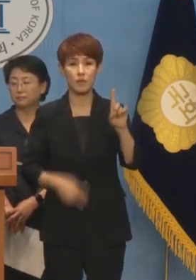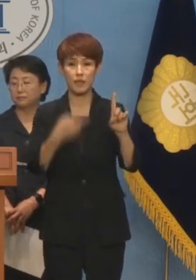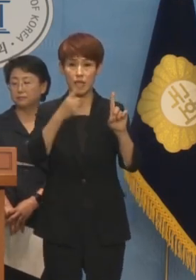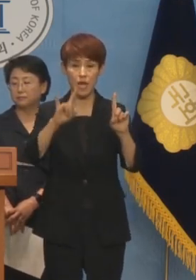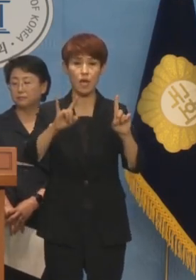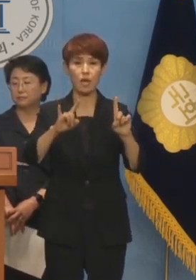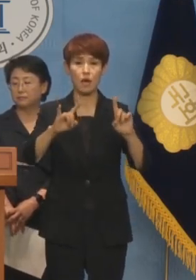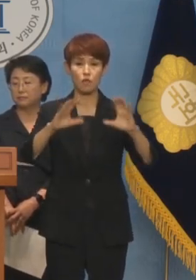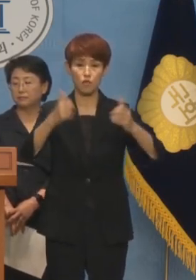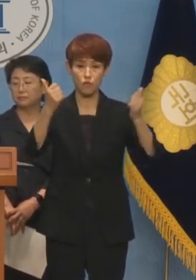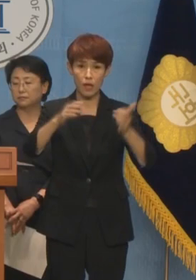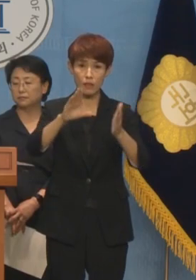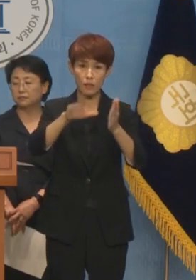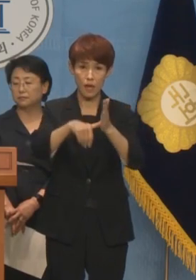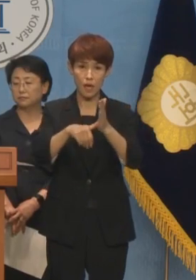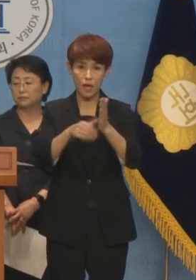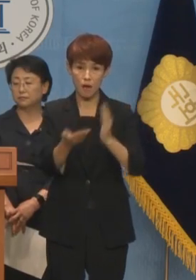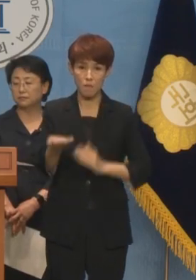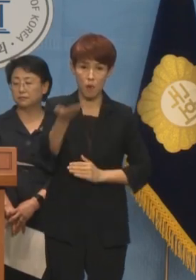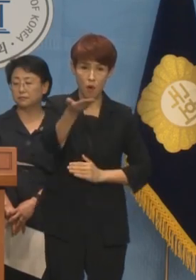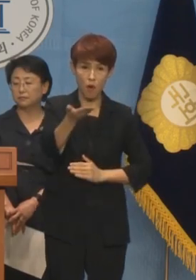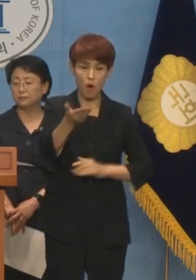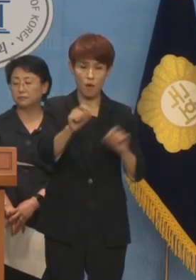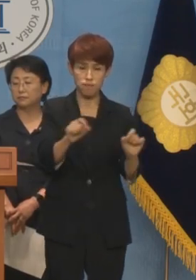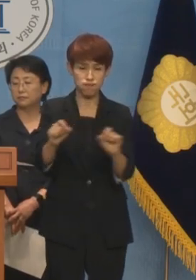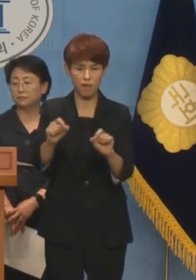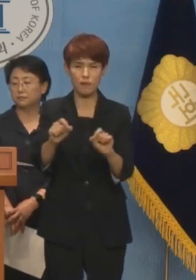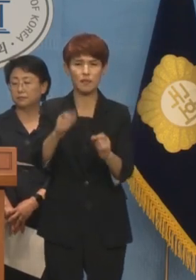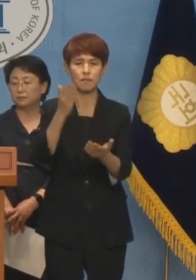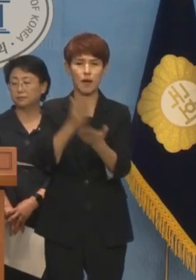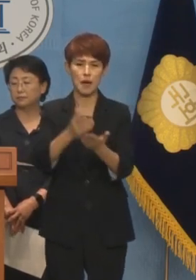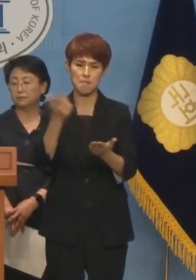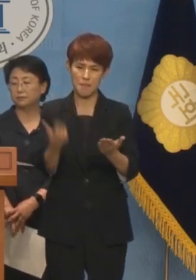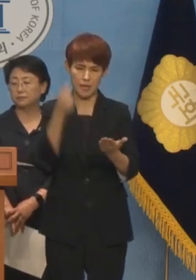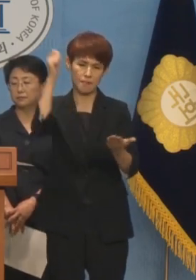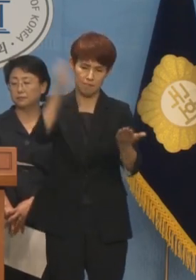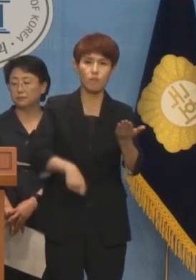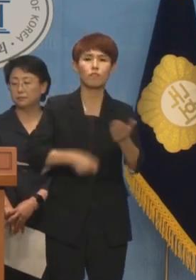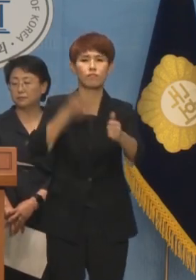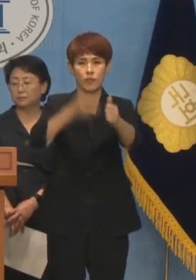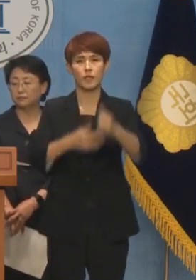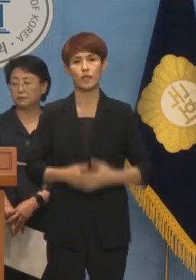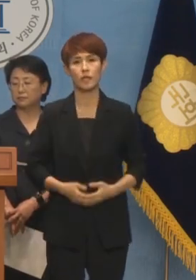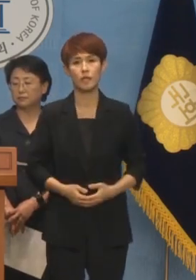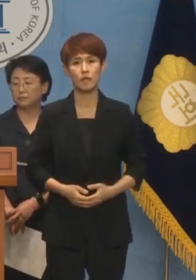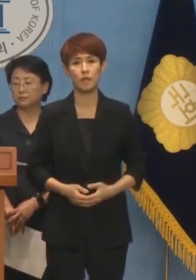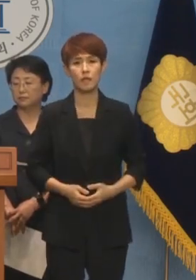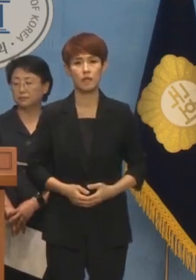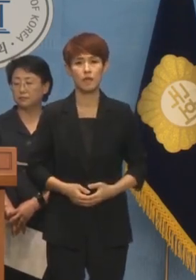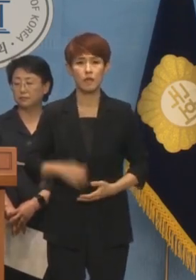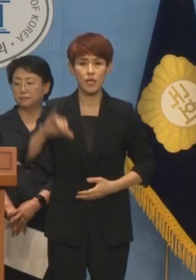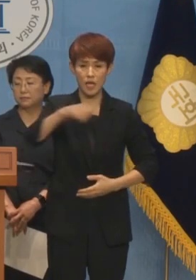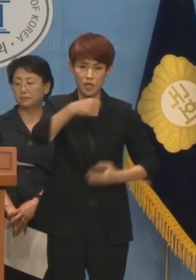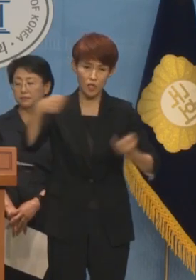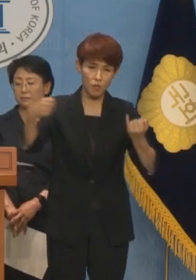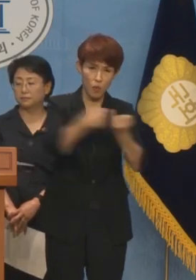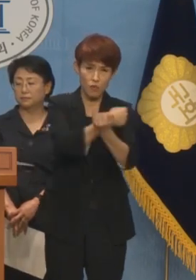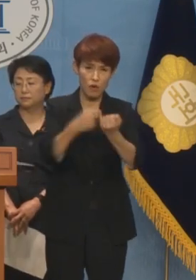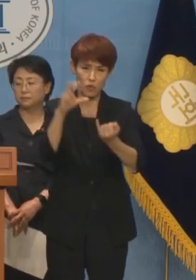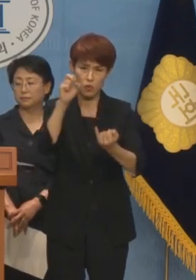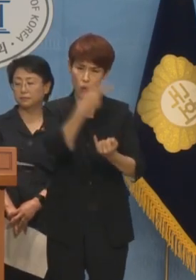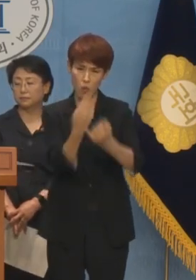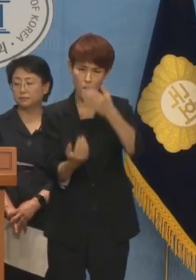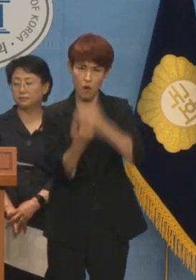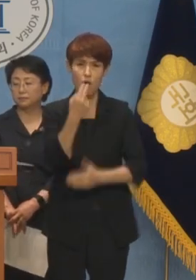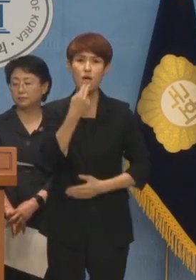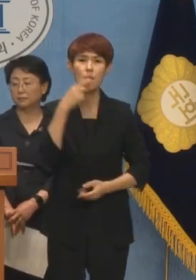있는 관련 법안을 처리하기를 촉구합니다. 다시는 이런 비극이 반복되지 않도록